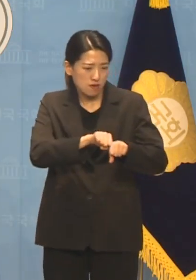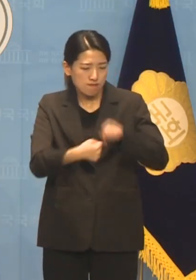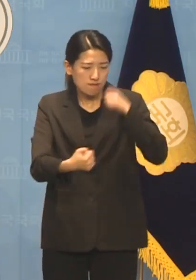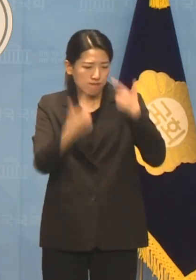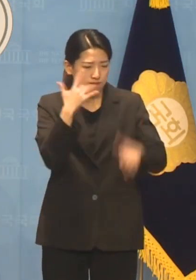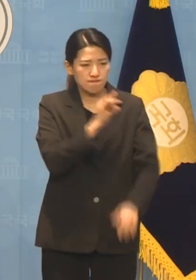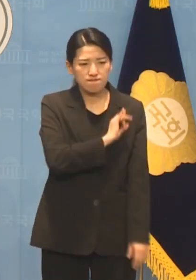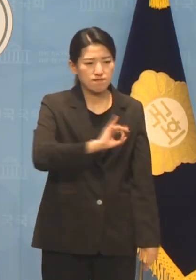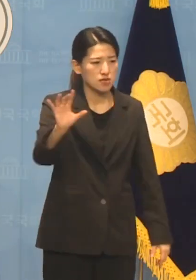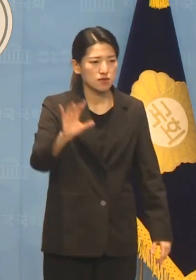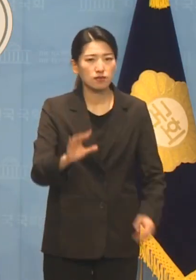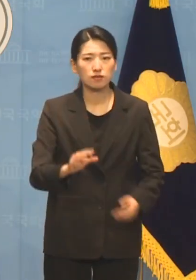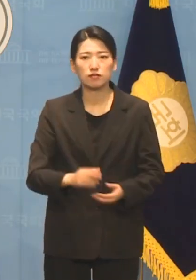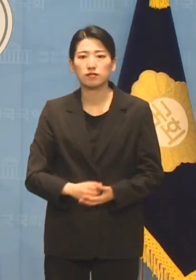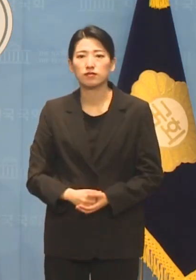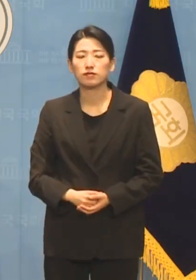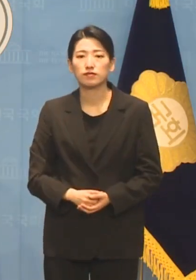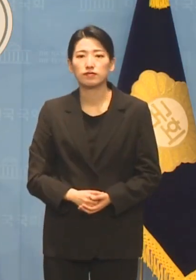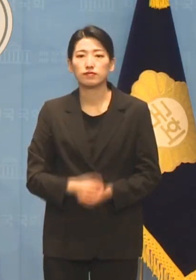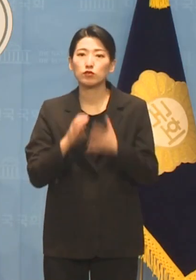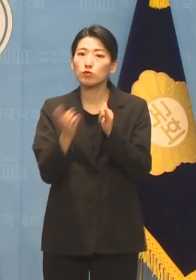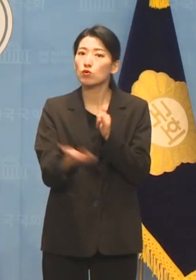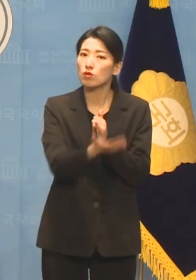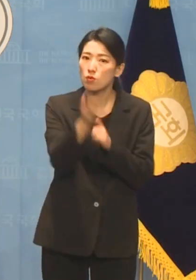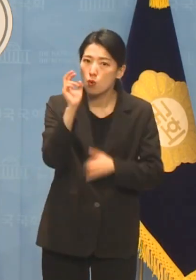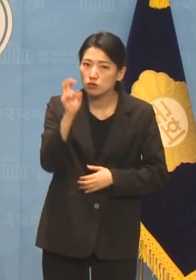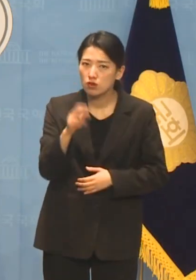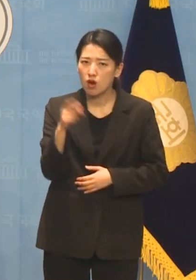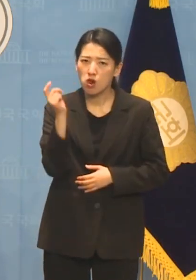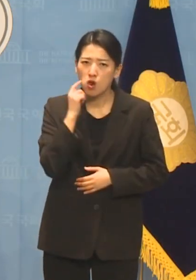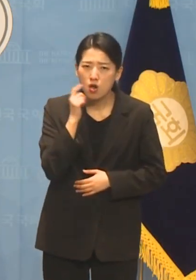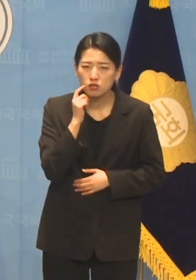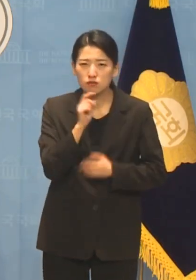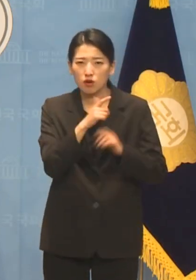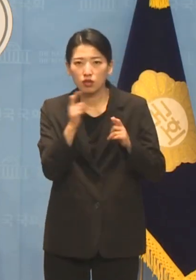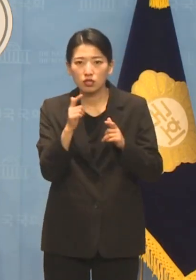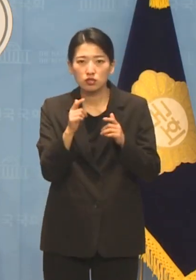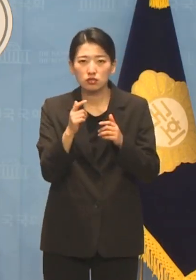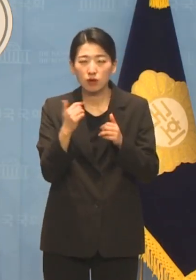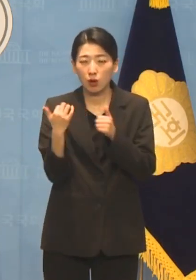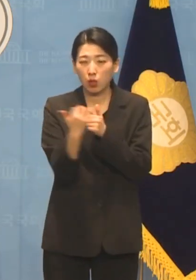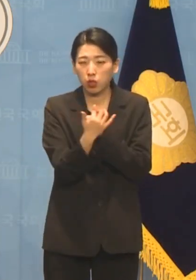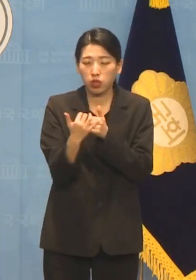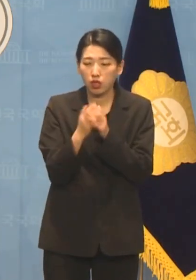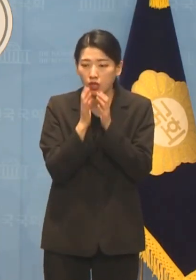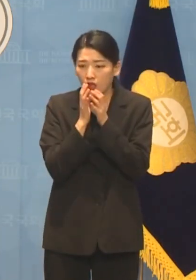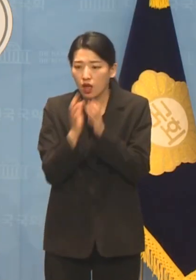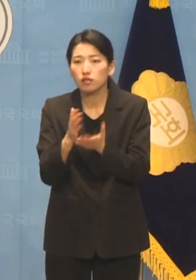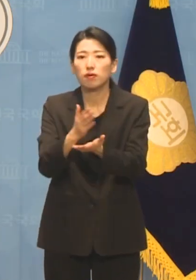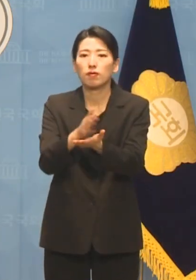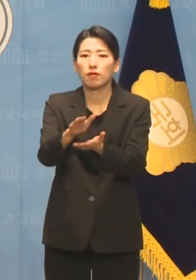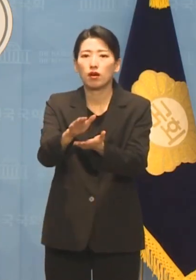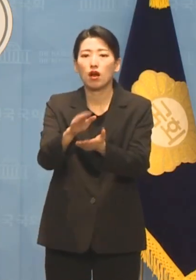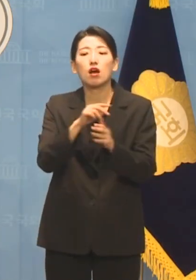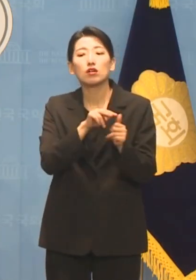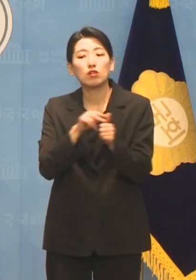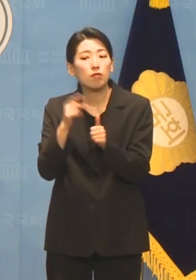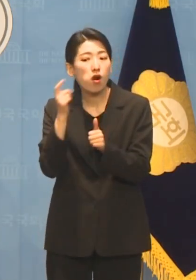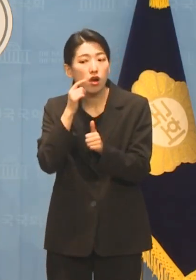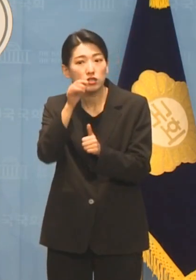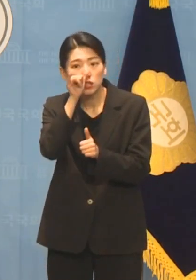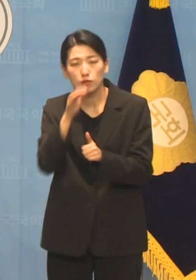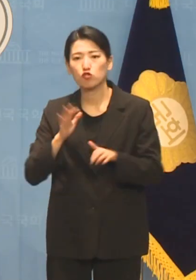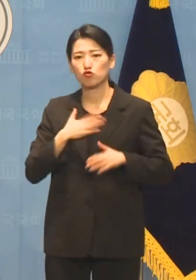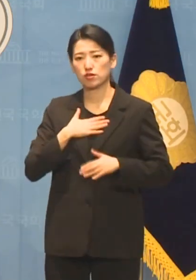것입니다. 국민 여러분들께서는 거짓과 선동에 현혹되지 마시고 허위 조작 정보를 발견하시면